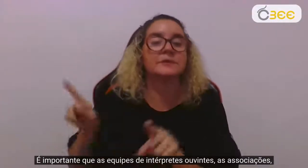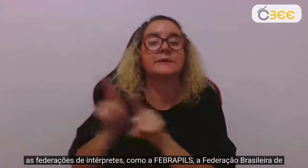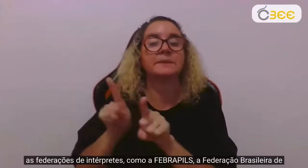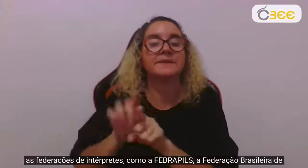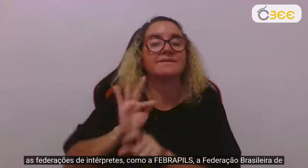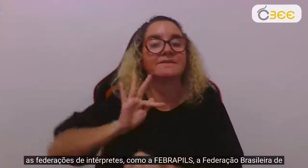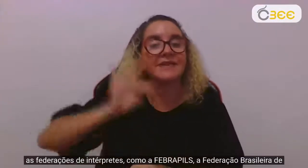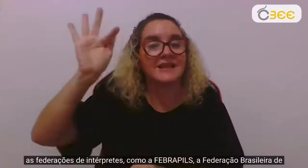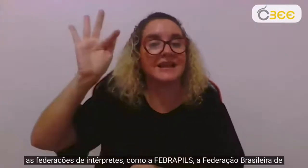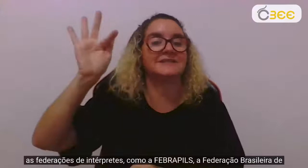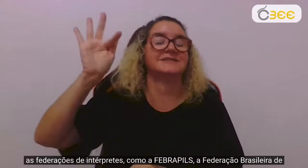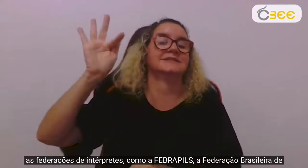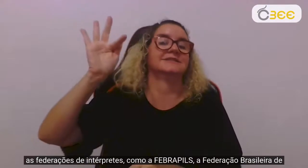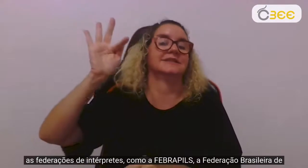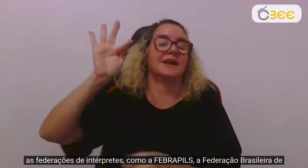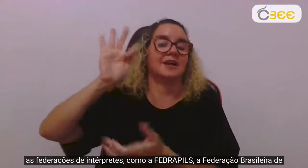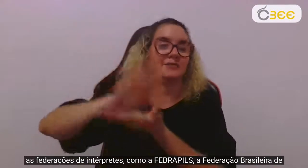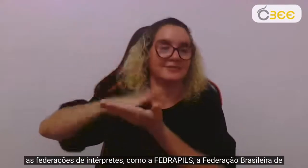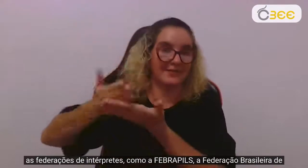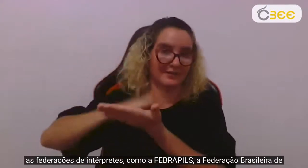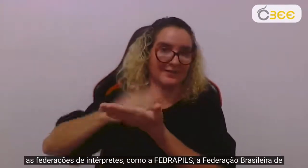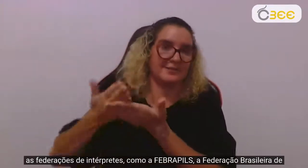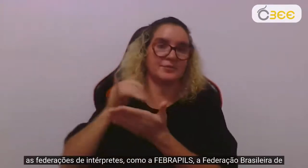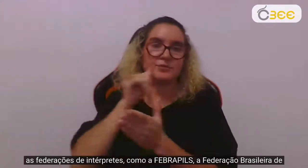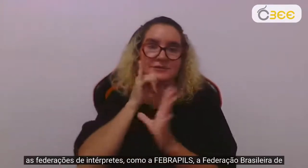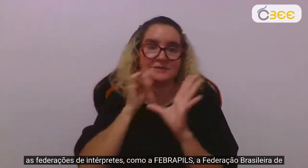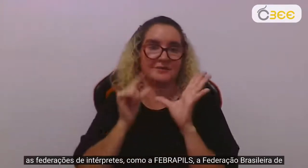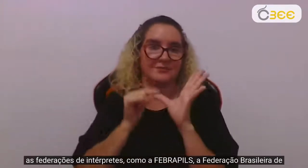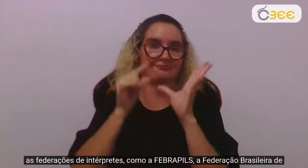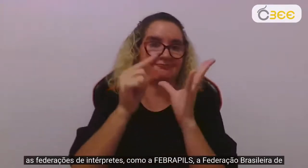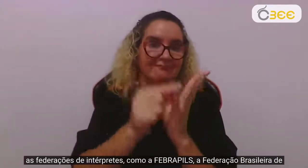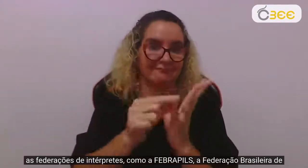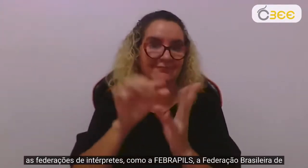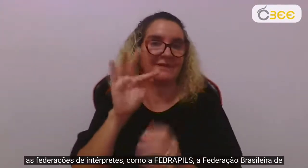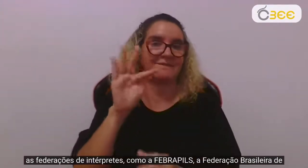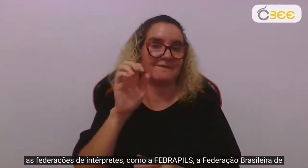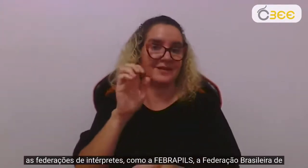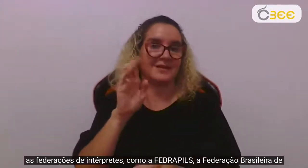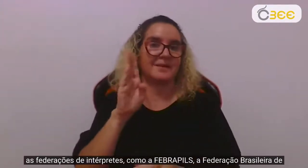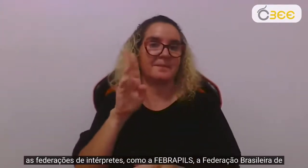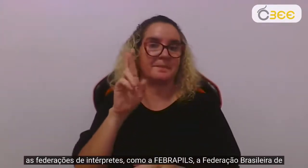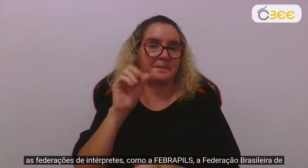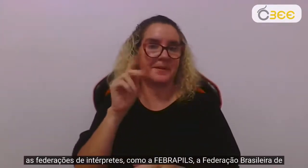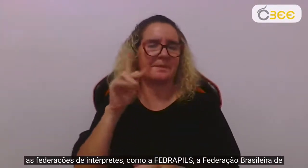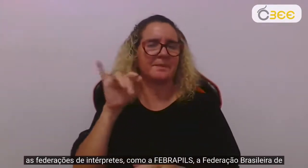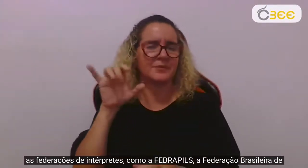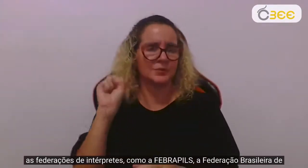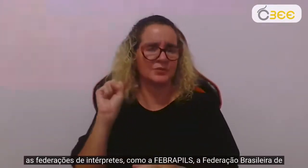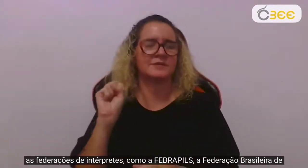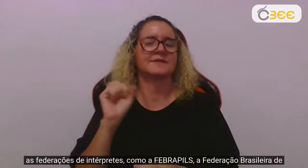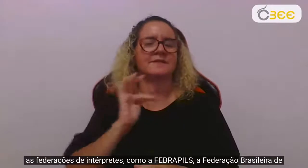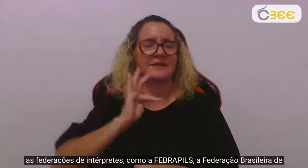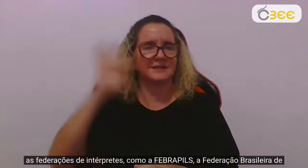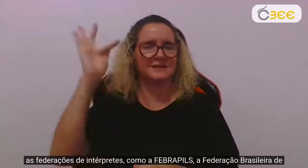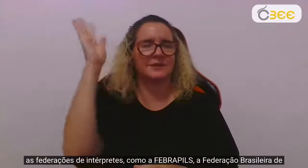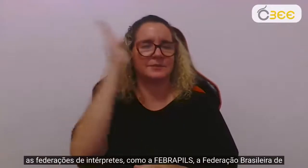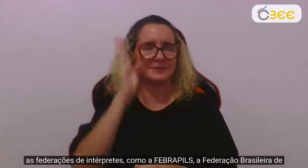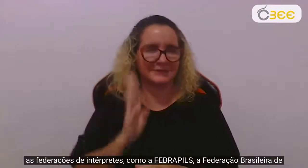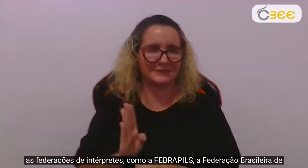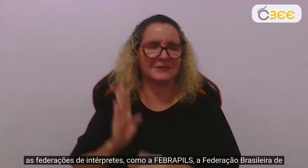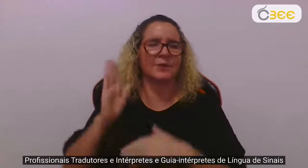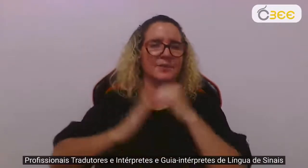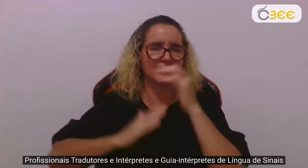as associações, as federações de intérpretes, como a FEBRAPIOS, a